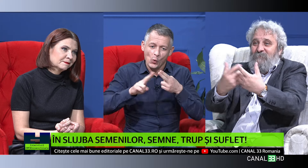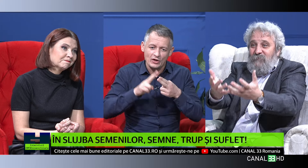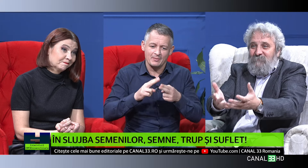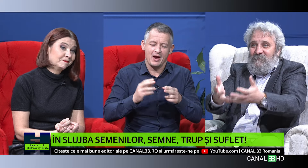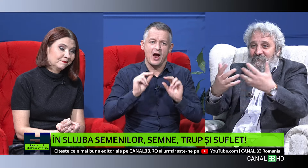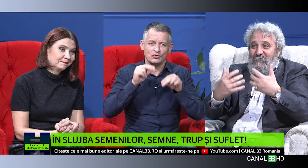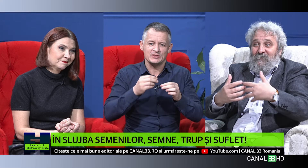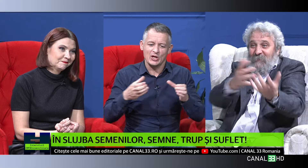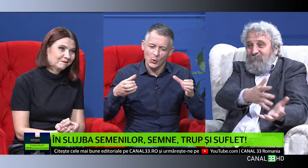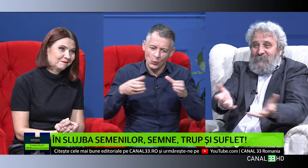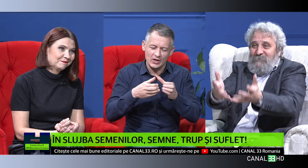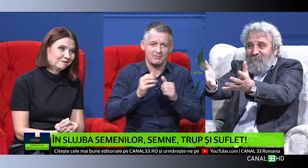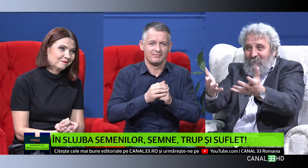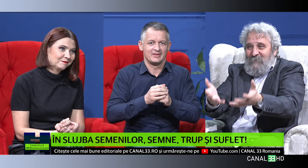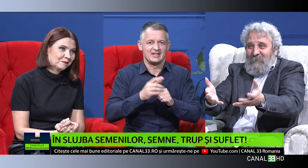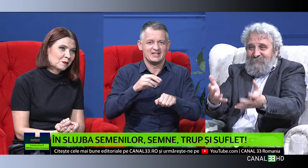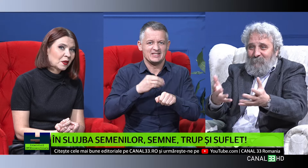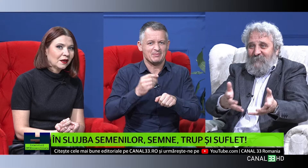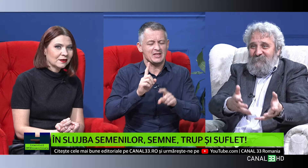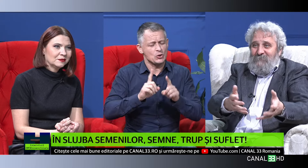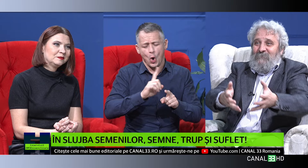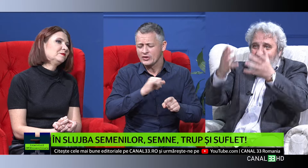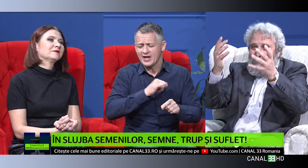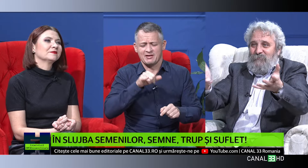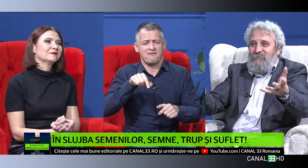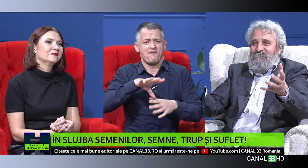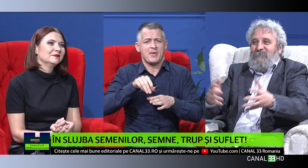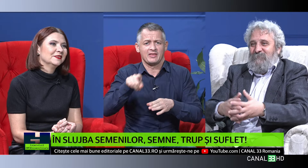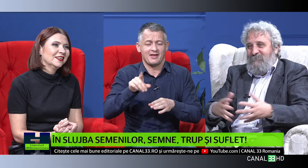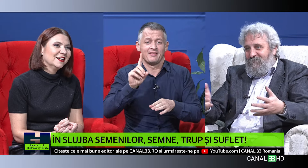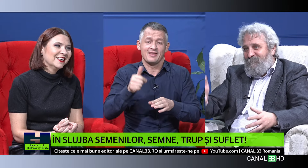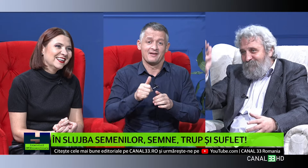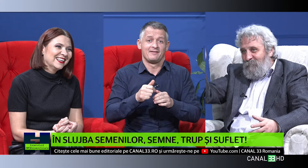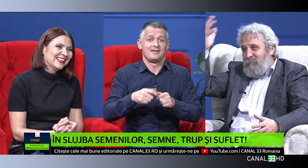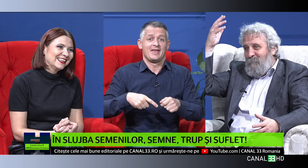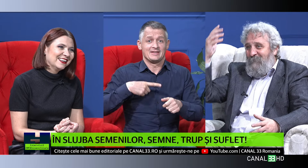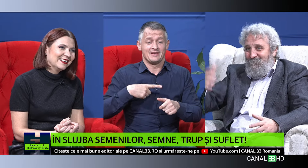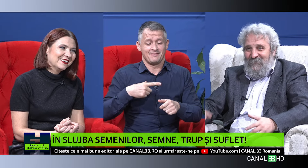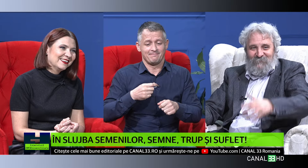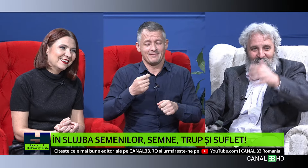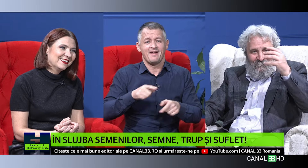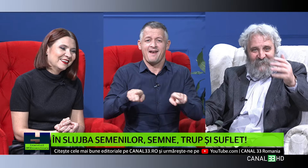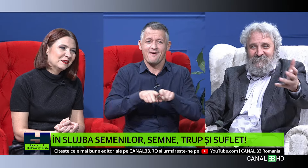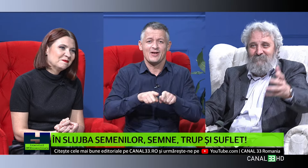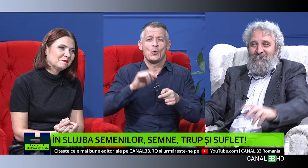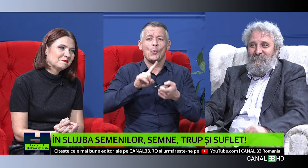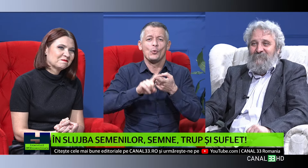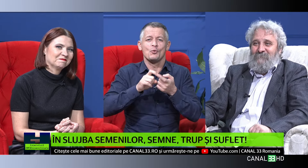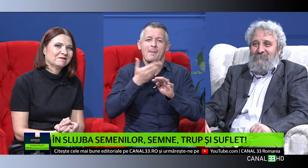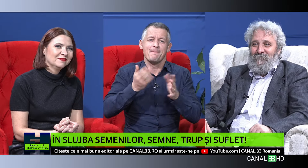când simți că, chiar dacă nu e din familia ta parte, e, ce să vezi, e unchiul mai mare sau fratele mai mic.